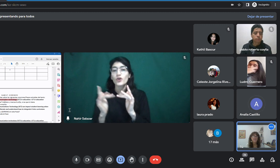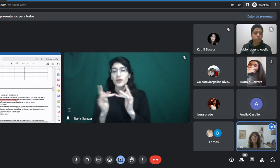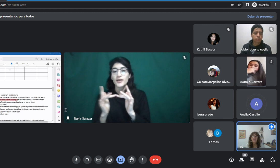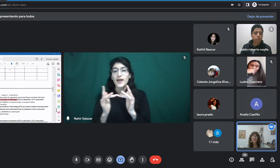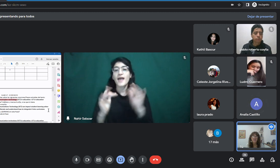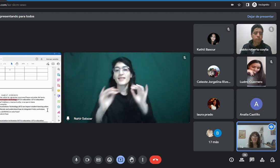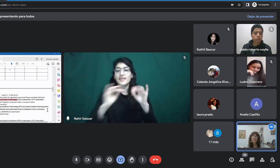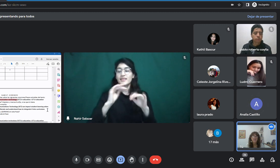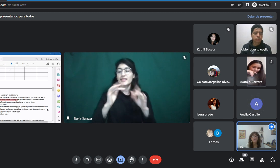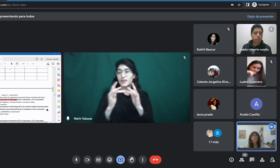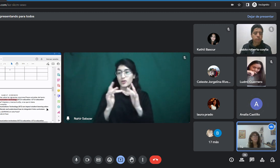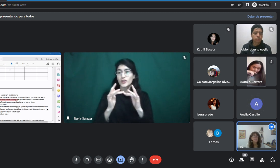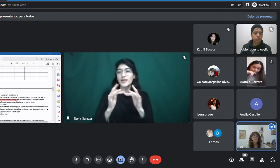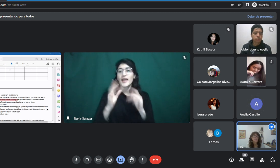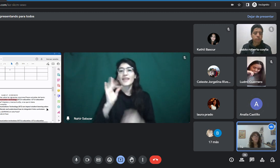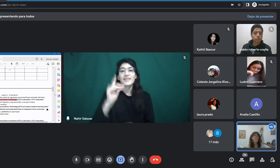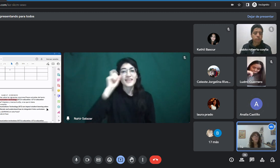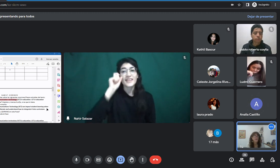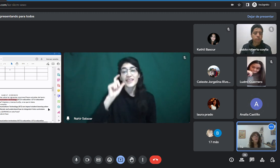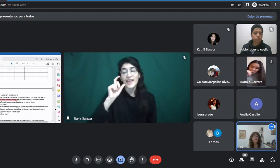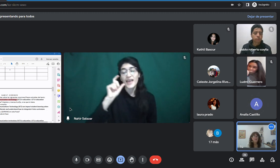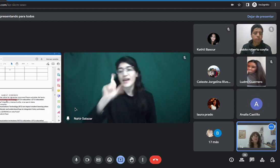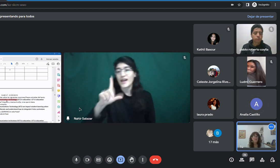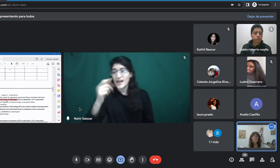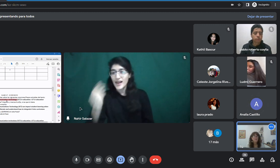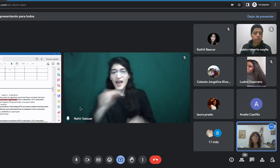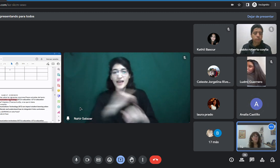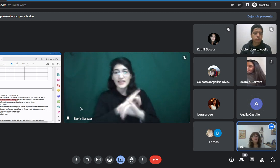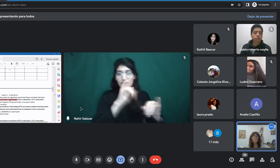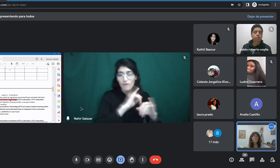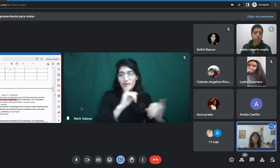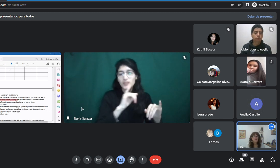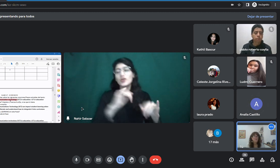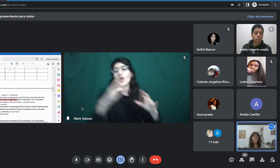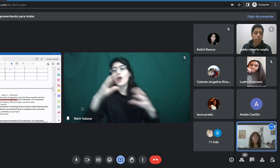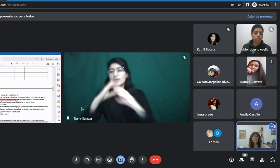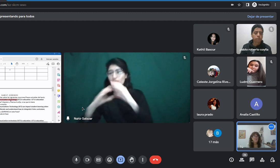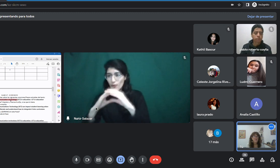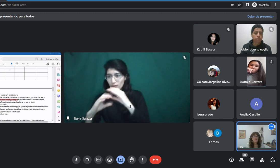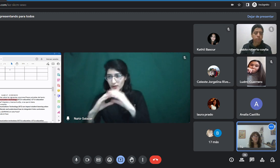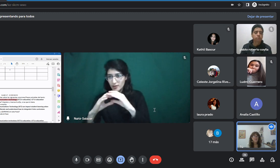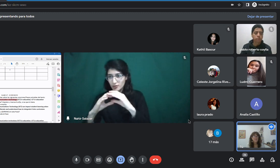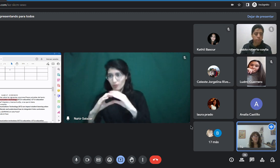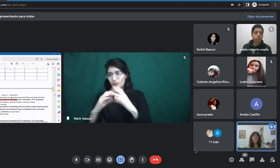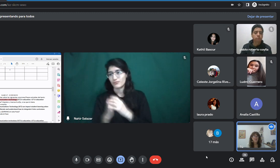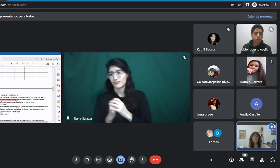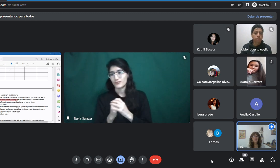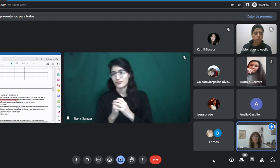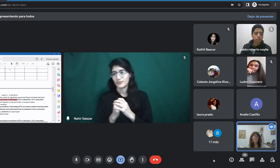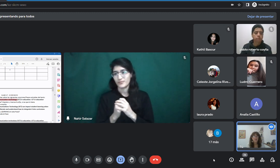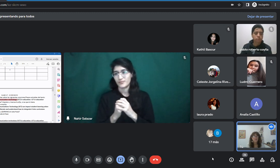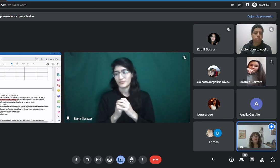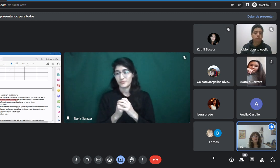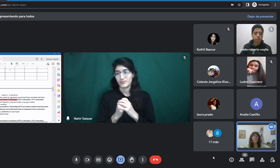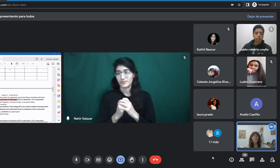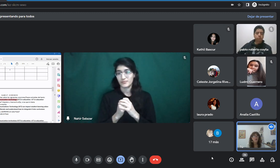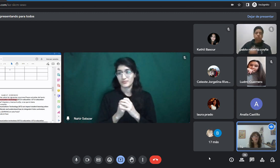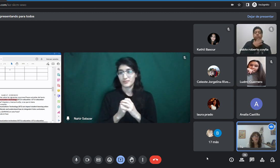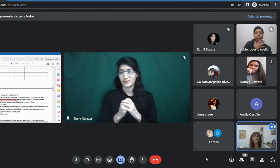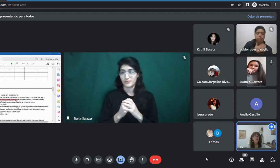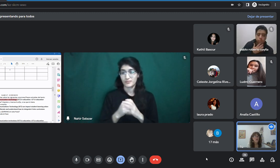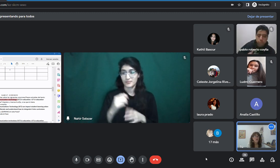castellano. Eso es I. No sé si cuál era la pregunta, Pablo.